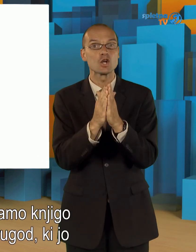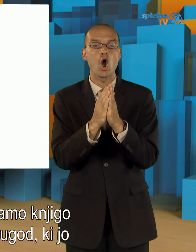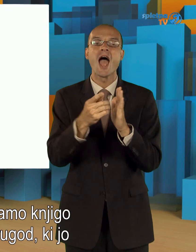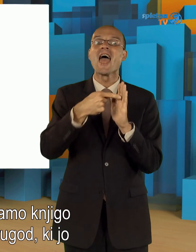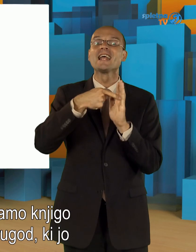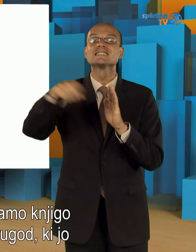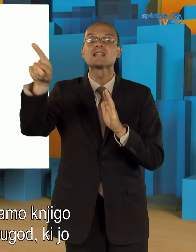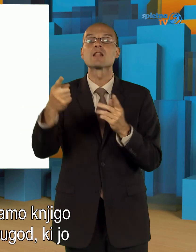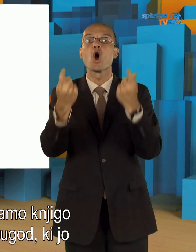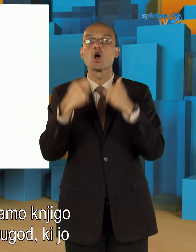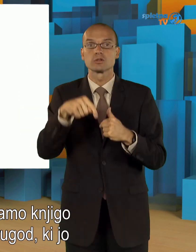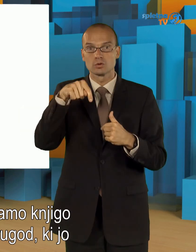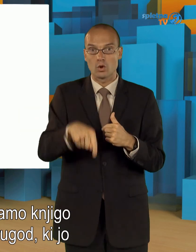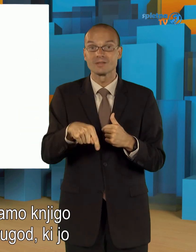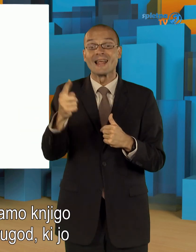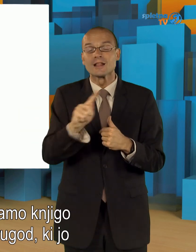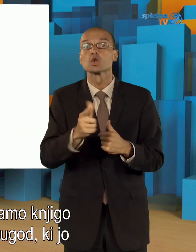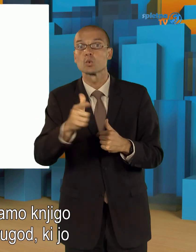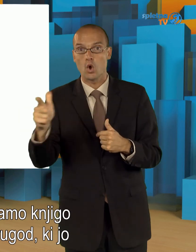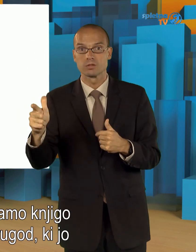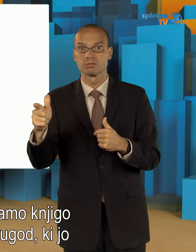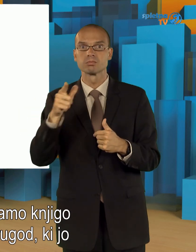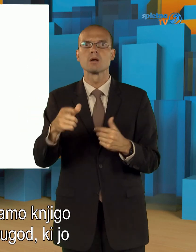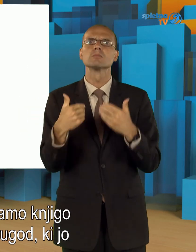od tod in drugod, ki jo podarja založba Beletrina.